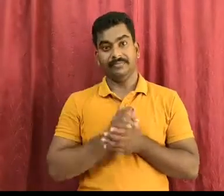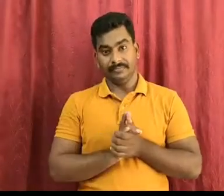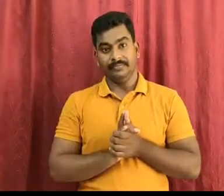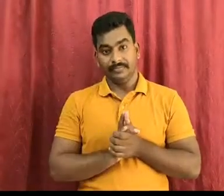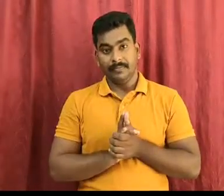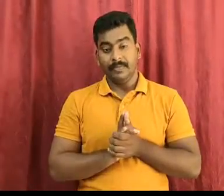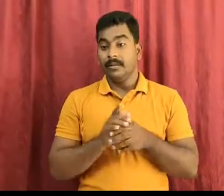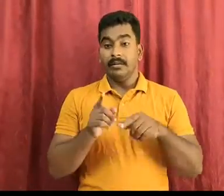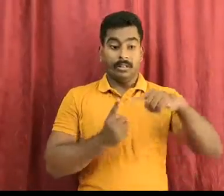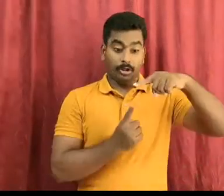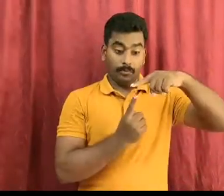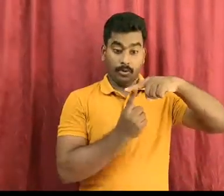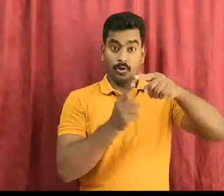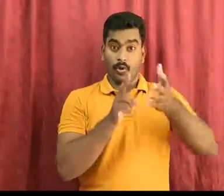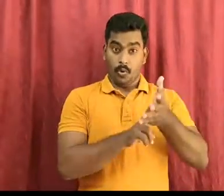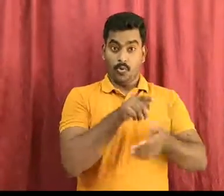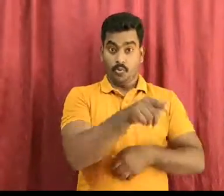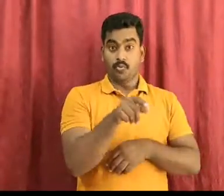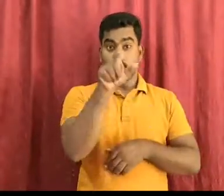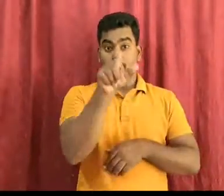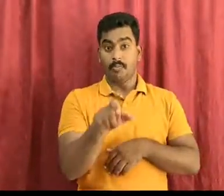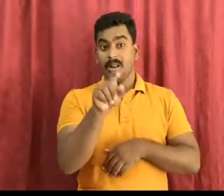112 പേർ മരിച്ചു.